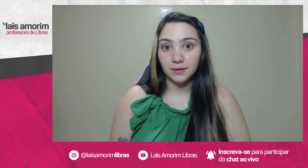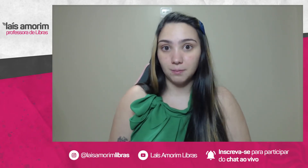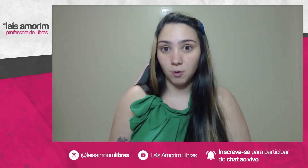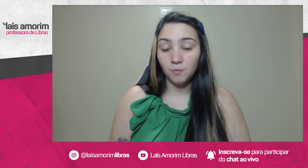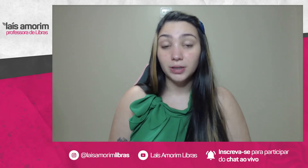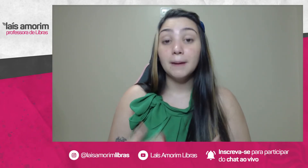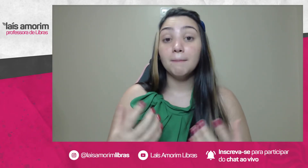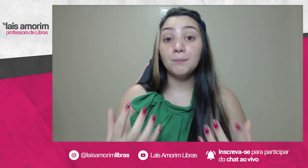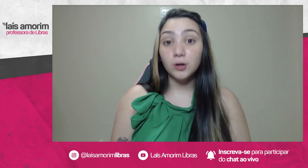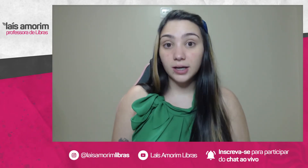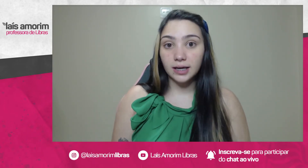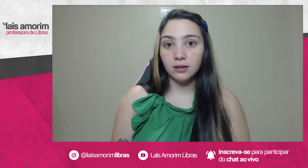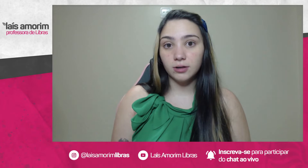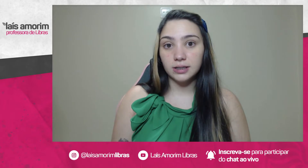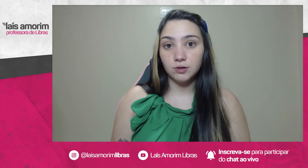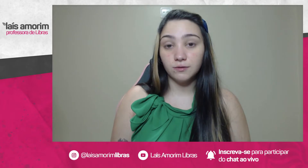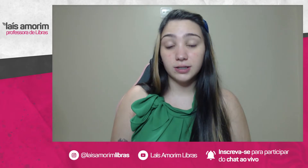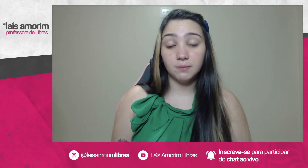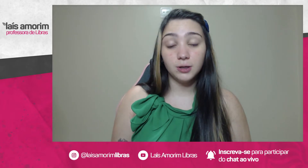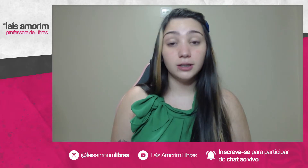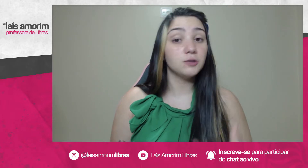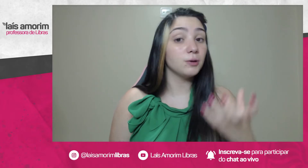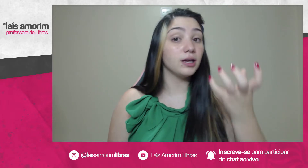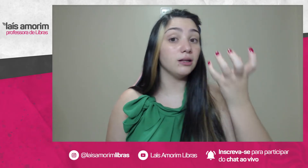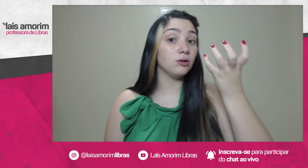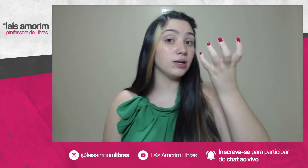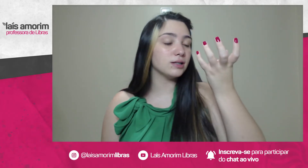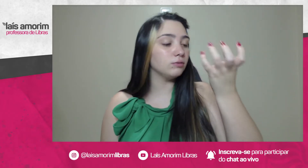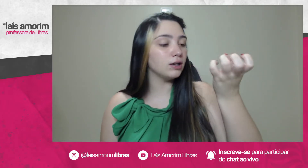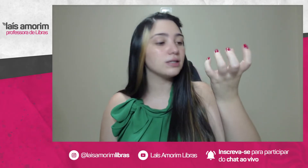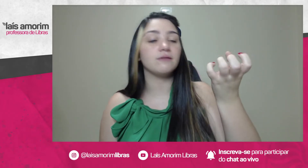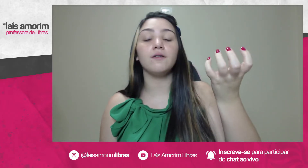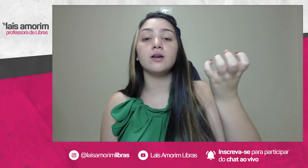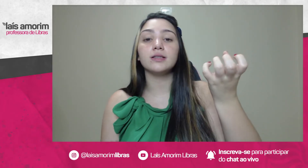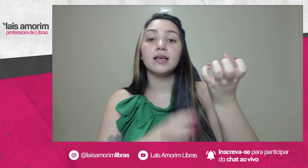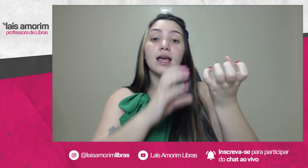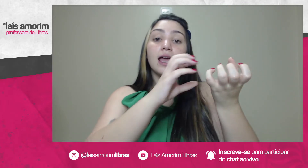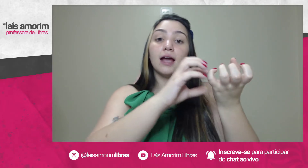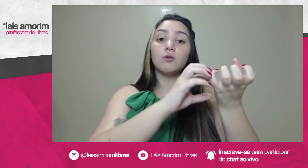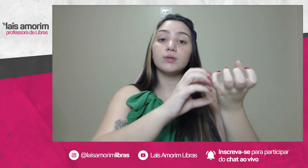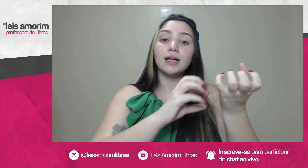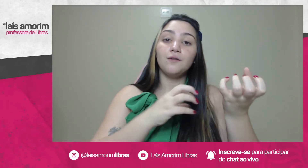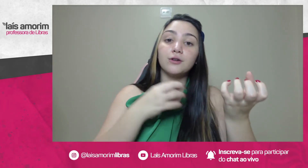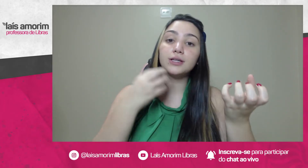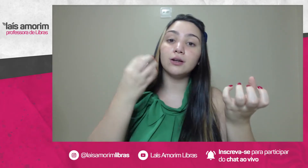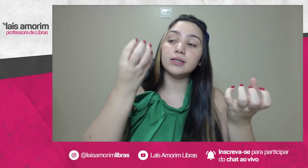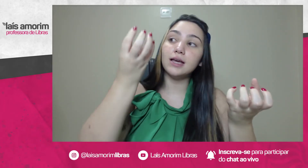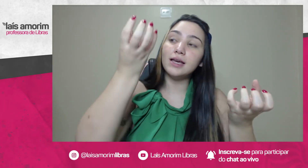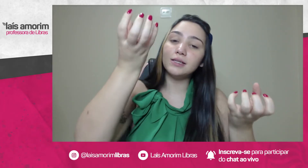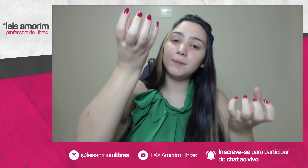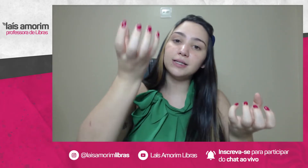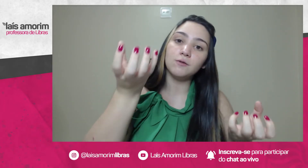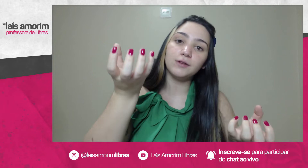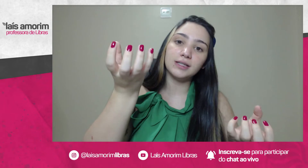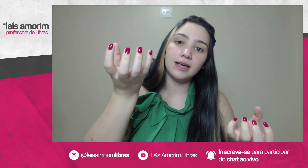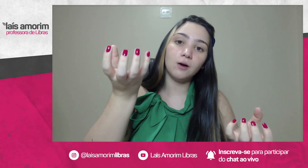bom? Por que a entonação de voz é importante? Porque a entonação da nossa voz é como se ela fosse a nossa expressão facial em